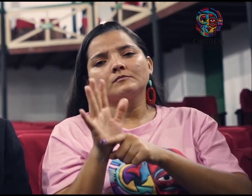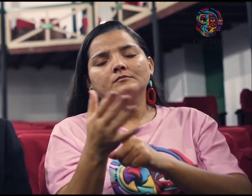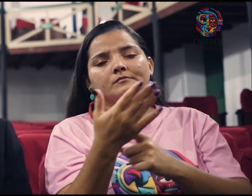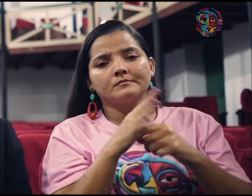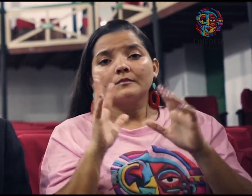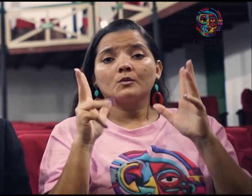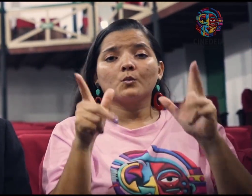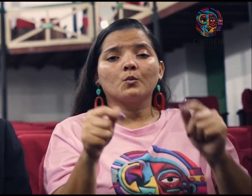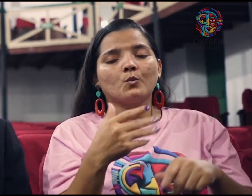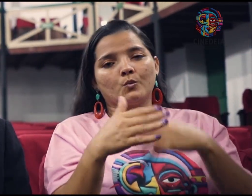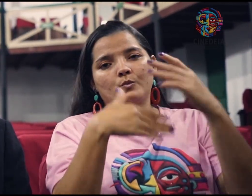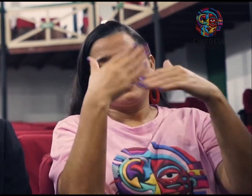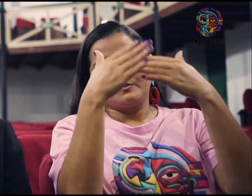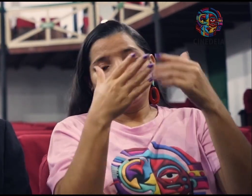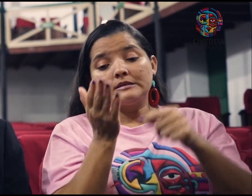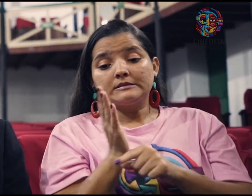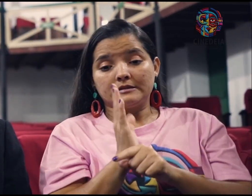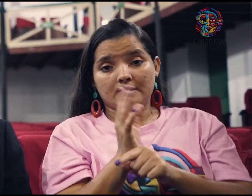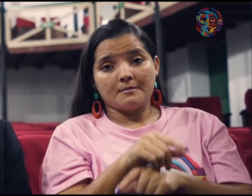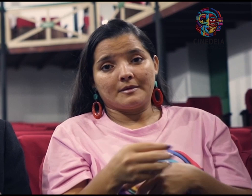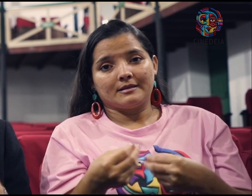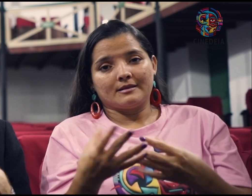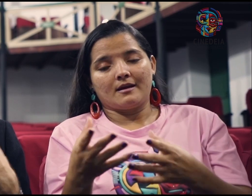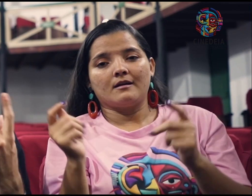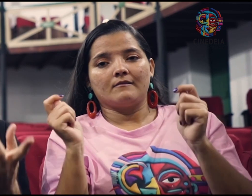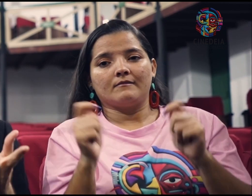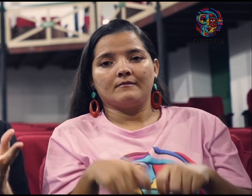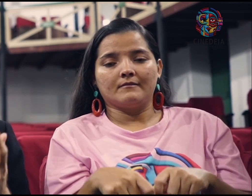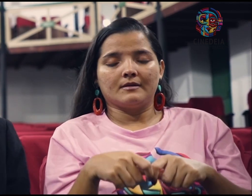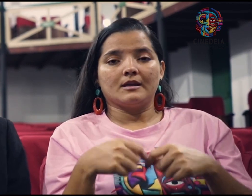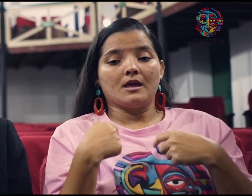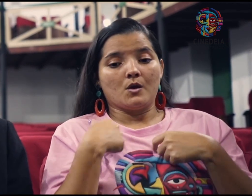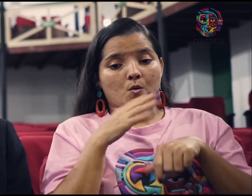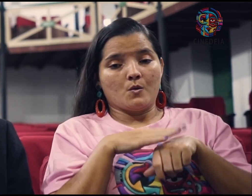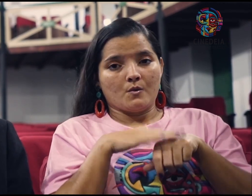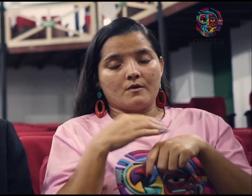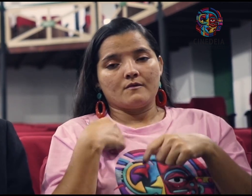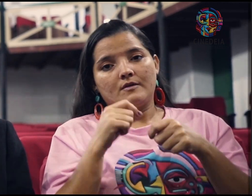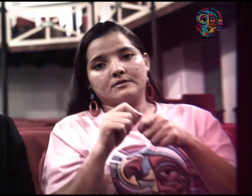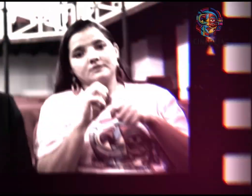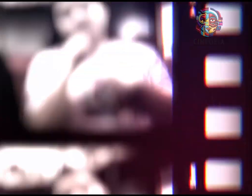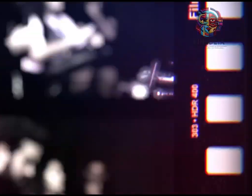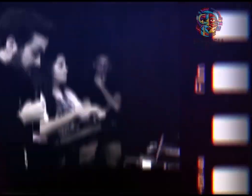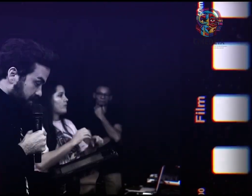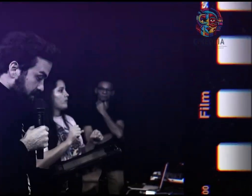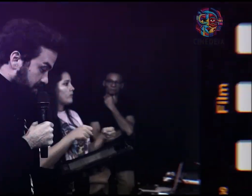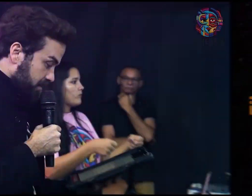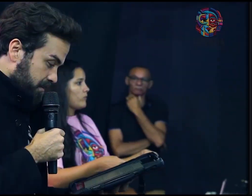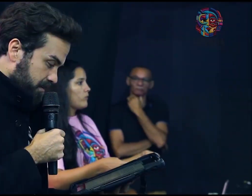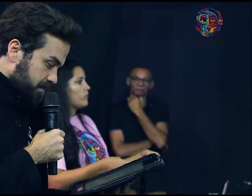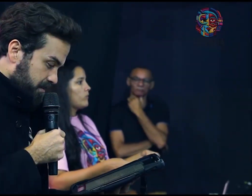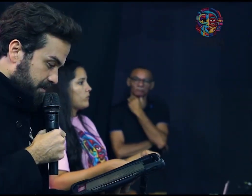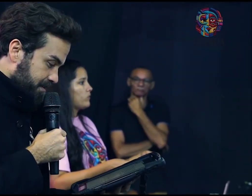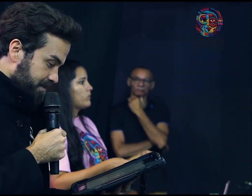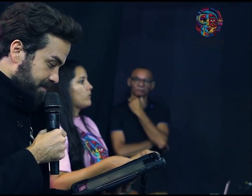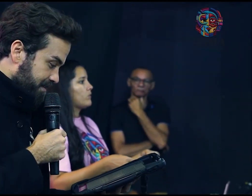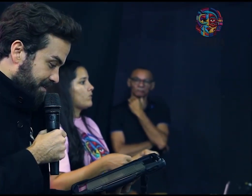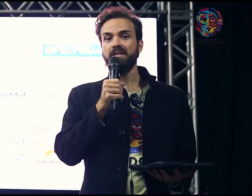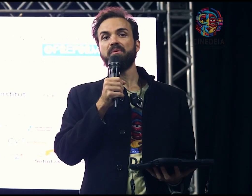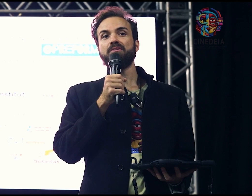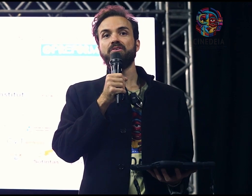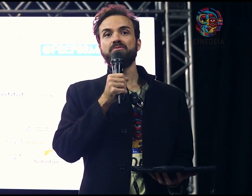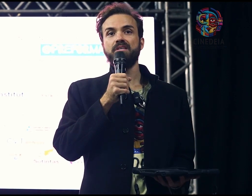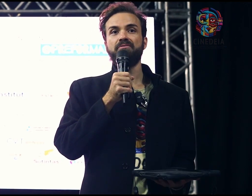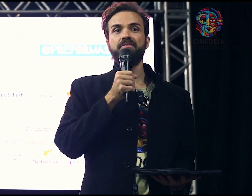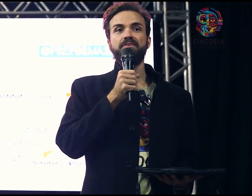mostra cearense internacional de cinema de diversidade, equidade, inclusão e acessibilidade. Lucas, o que